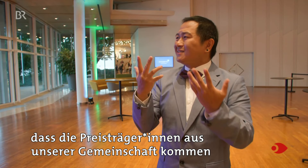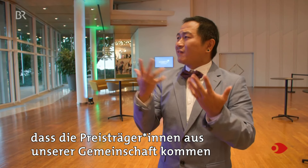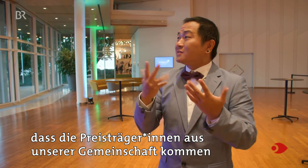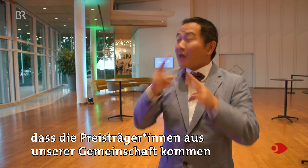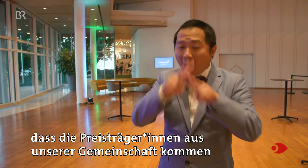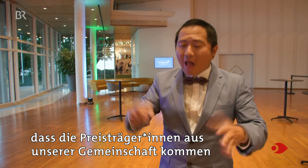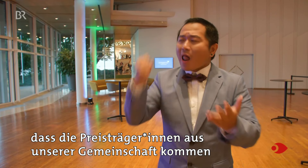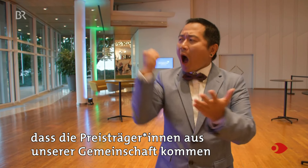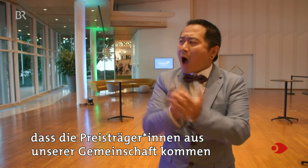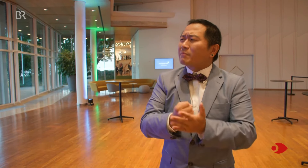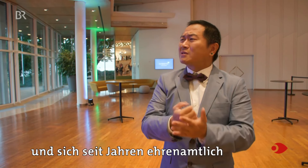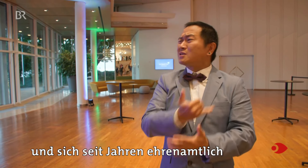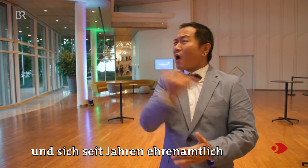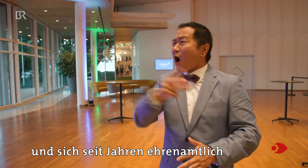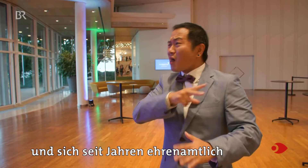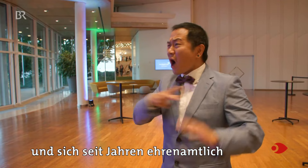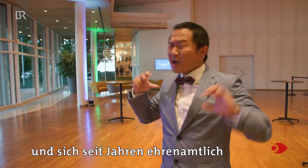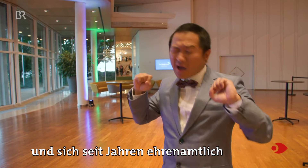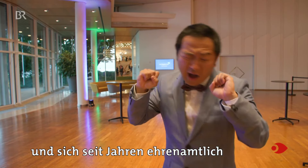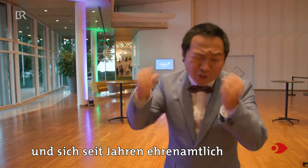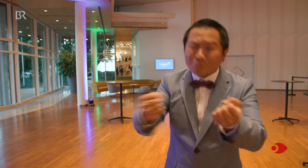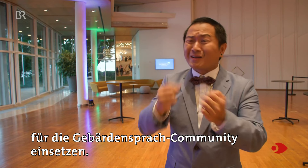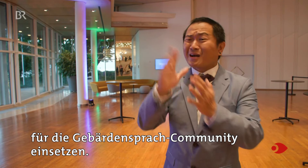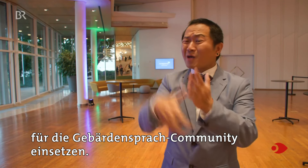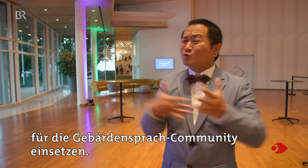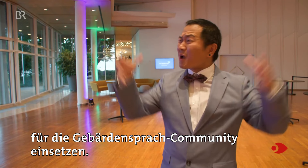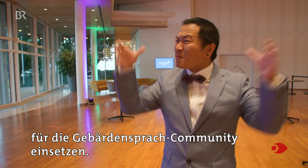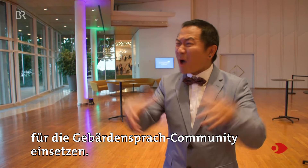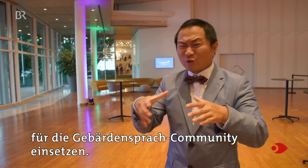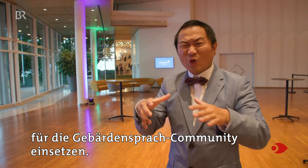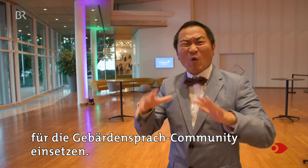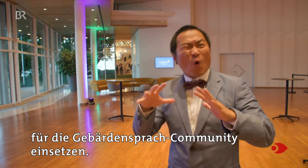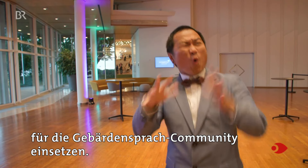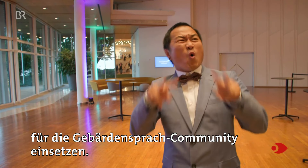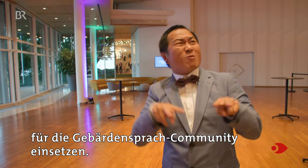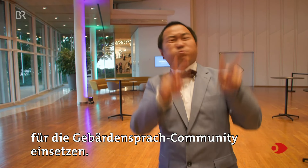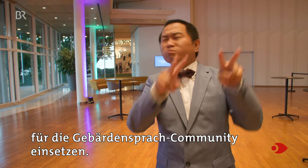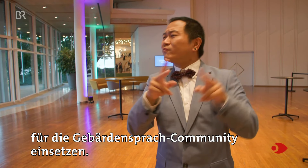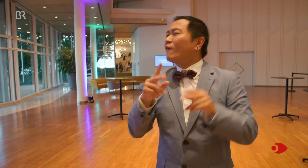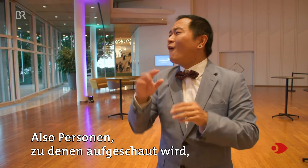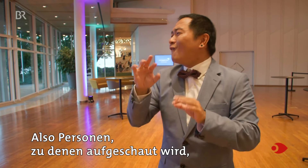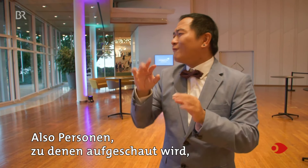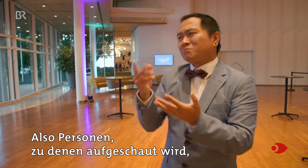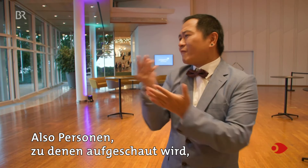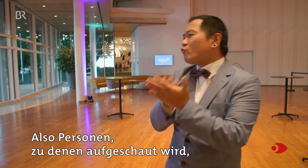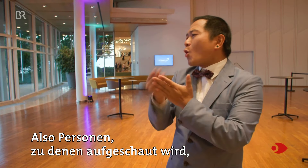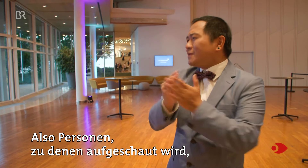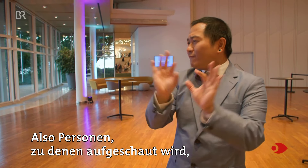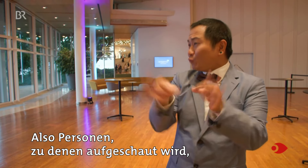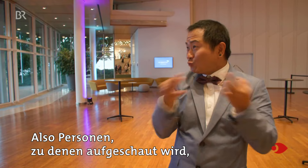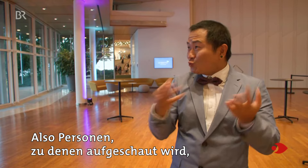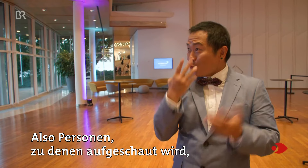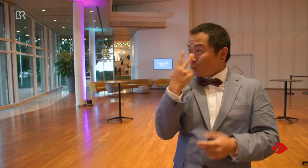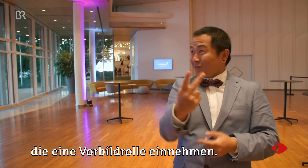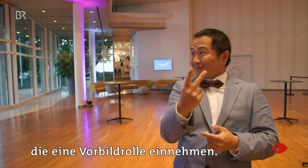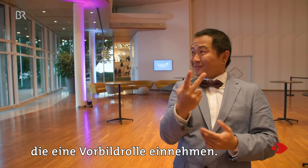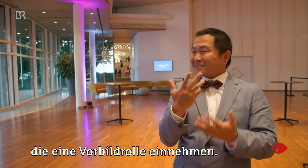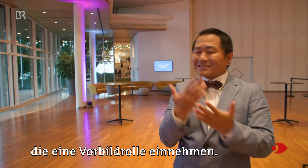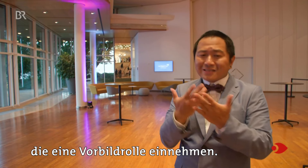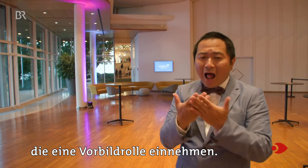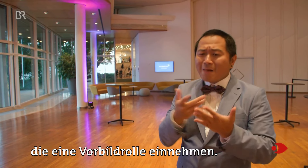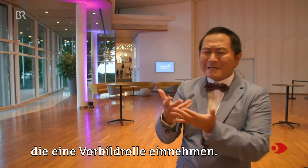PreisträgerInnen aus unserer Gemeinschaft kommen und sich seit Jahren ehrenamtlich für die Gebärdensprach-Community einsetzen. Also Personen, zu denen aufgeschaut wird,